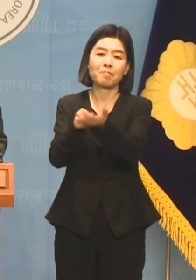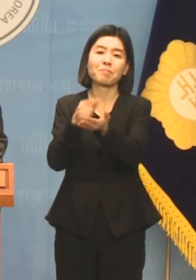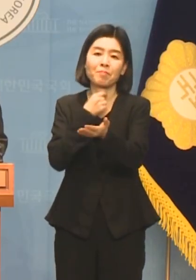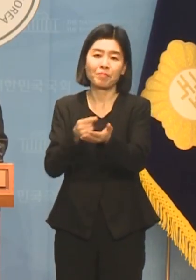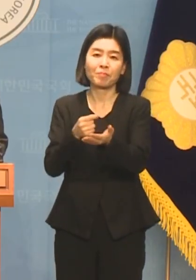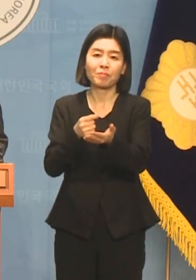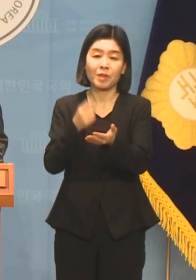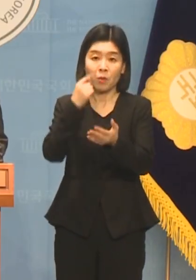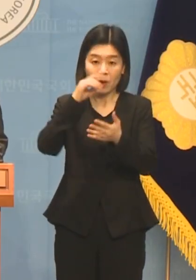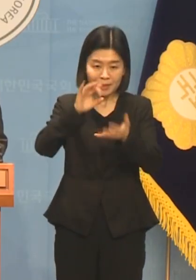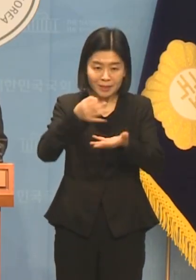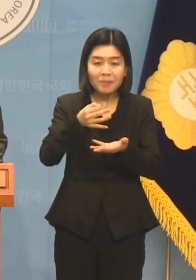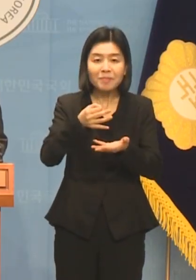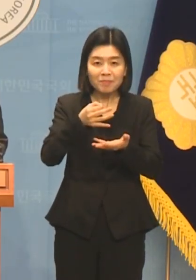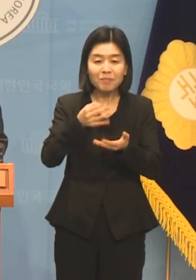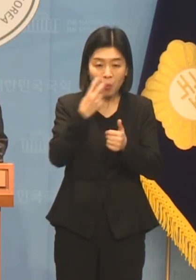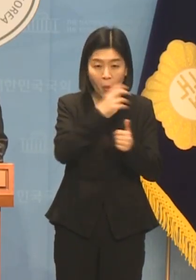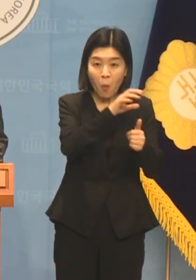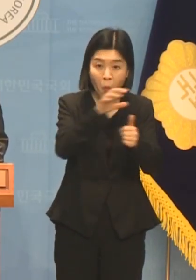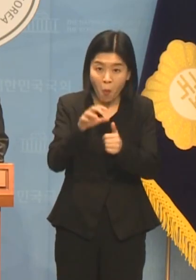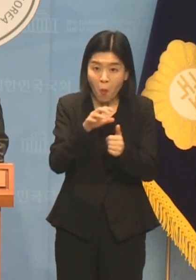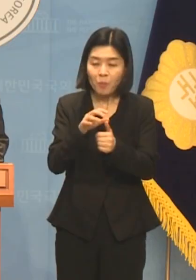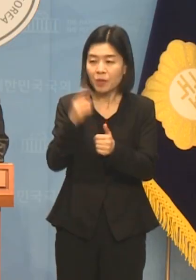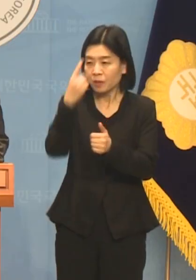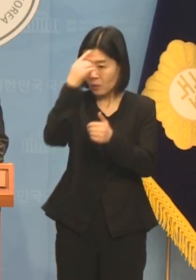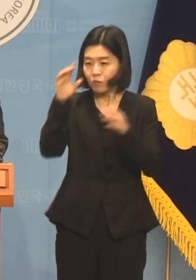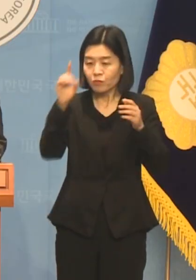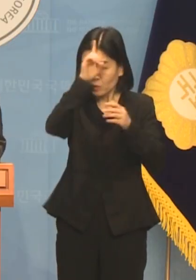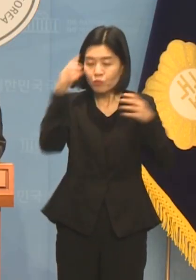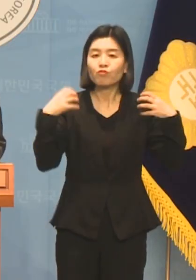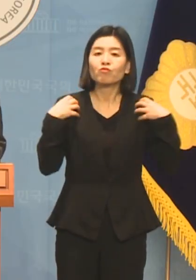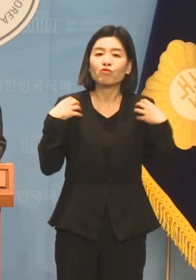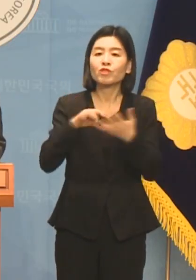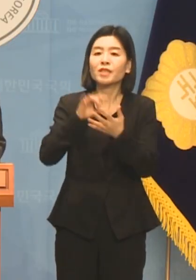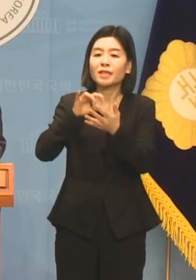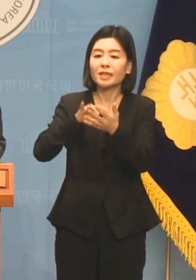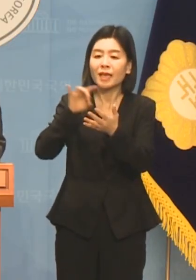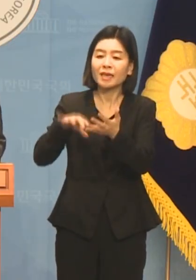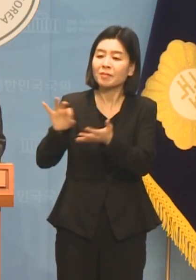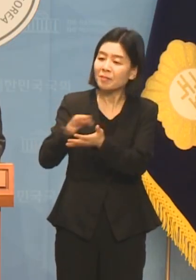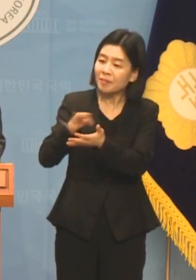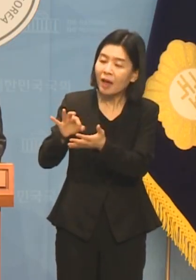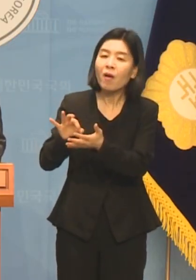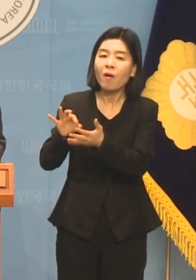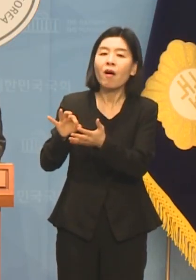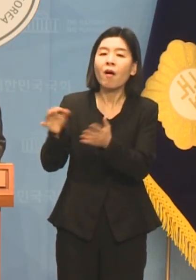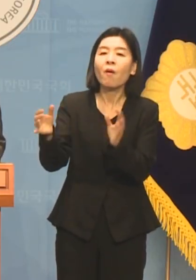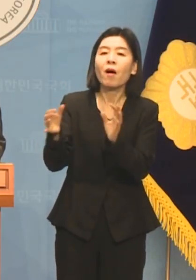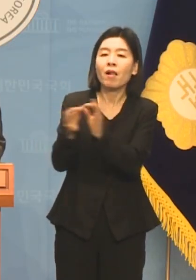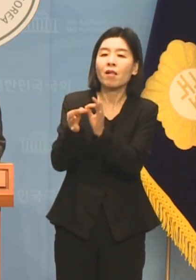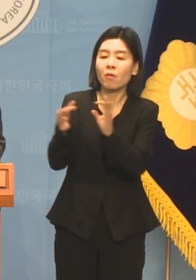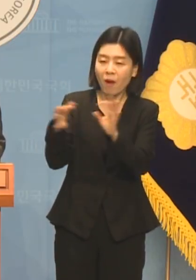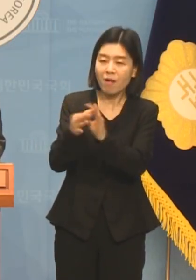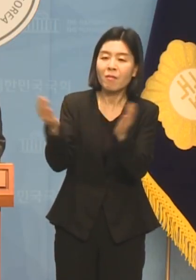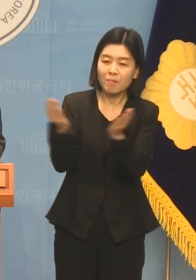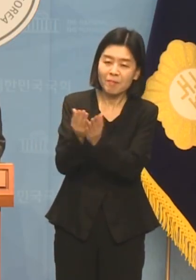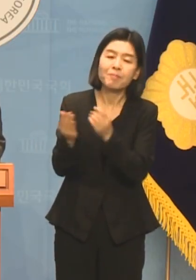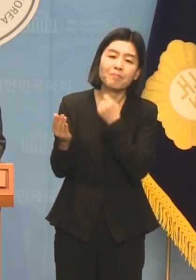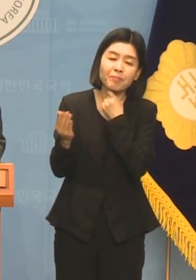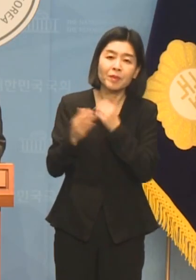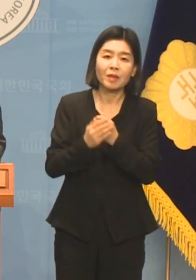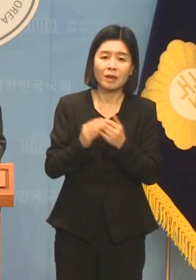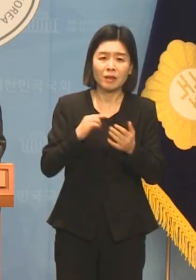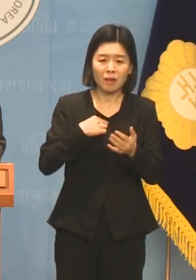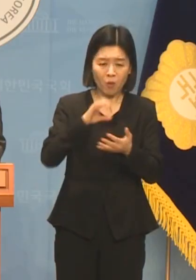지키면서 정부의 세수 여건까지 감안한 현실적, 합리적 방안입니다. 내 월급 빼고 다 오른다. 나라